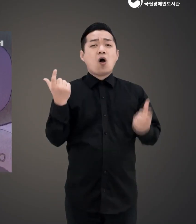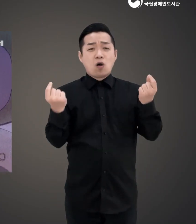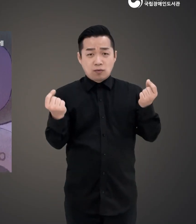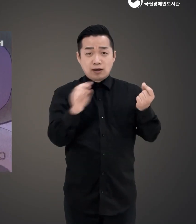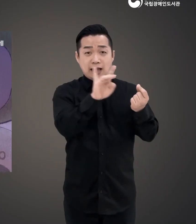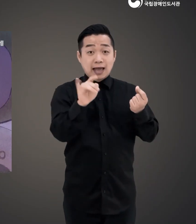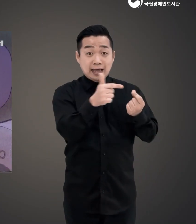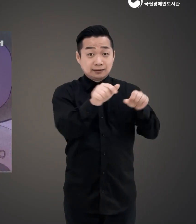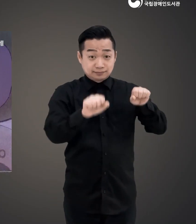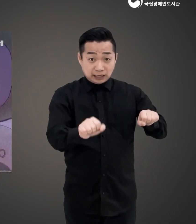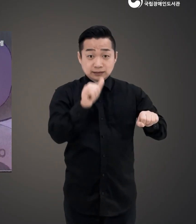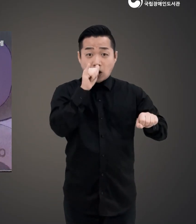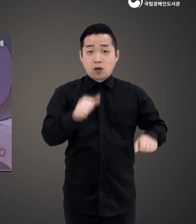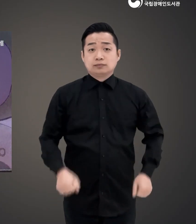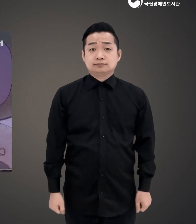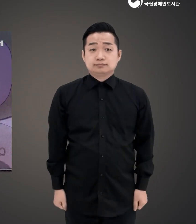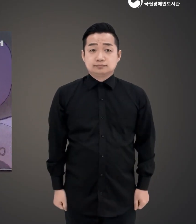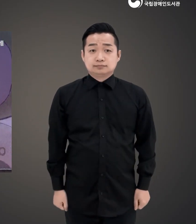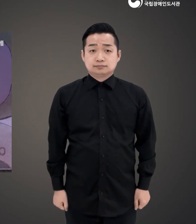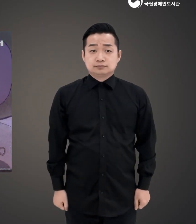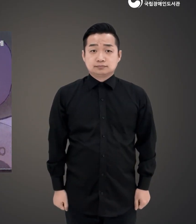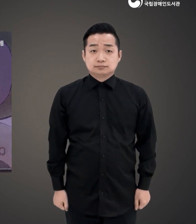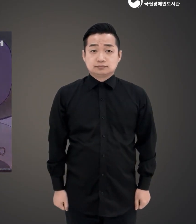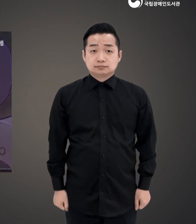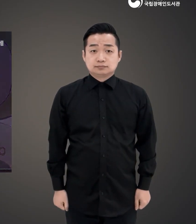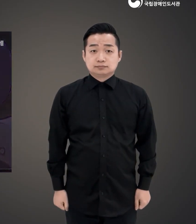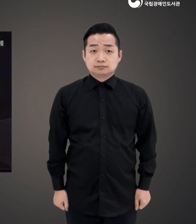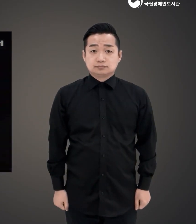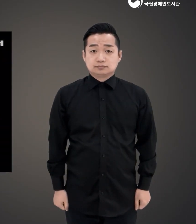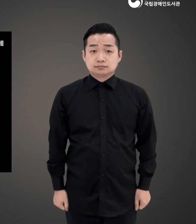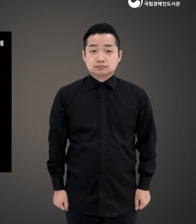별처럼 앤이 있었다.